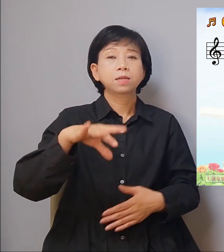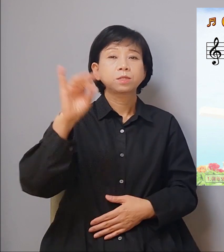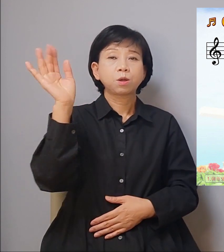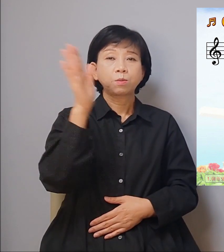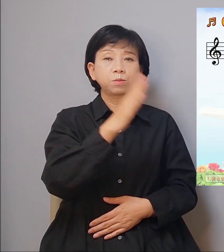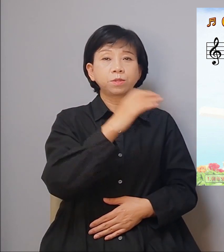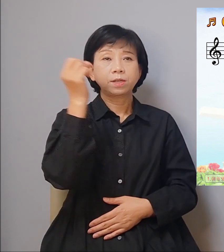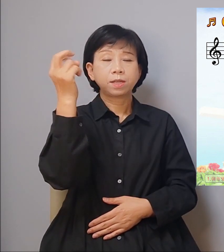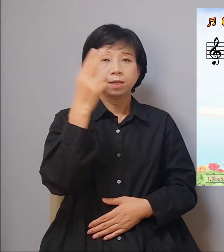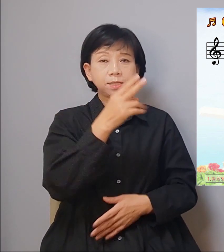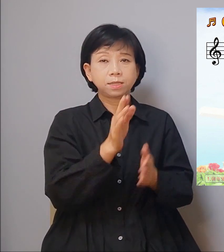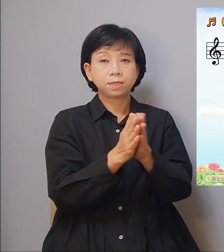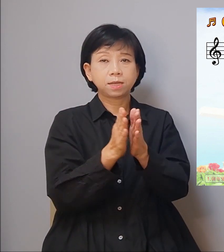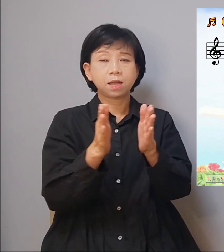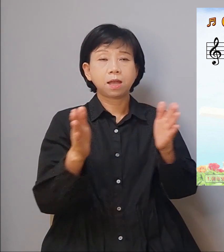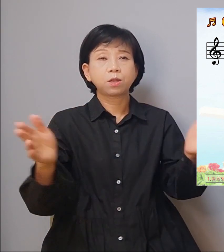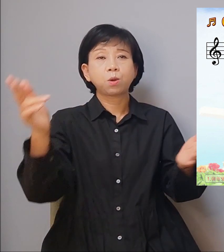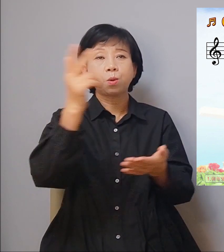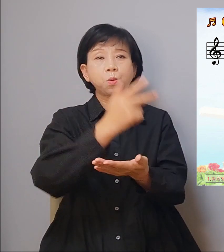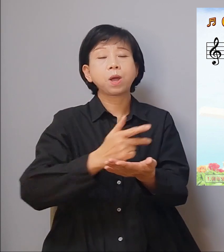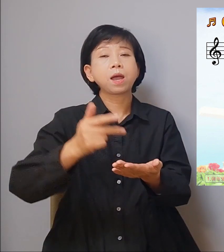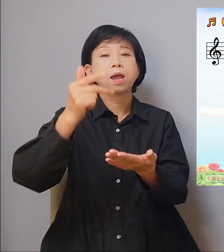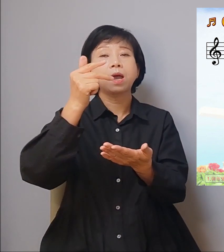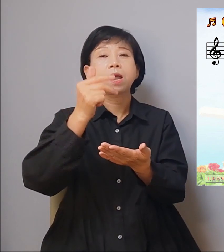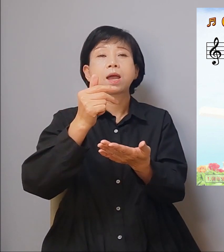번 더 합시다. 여호와